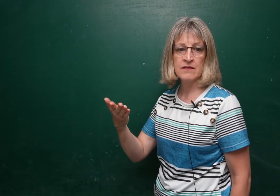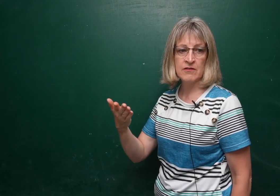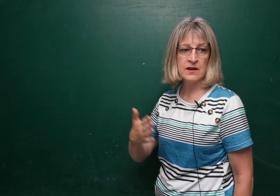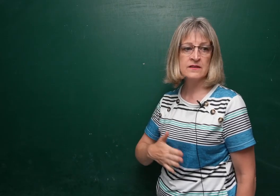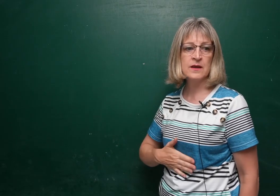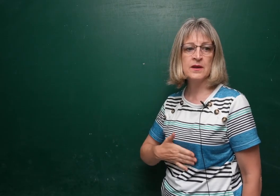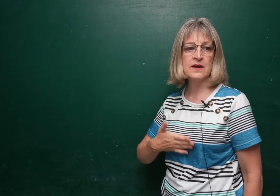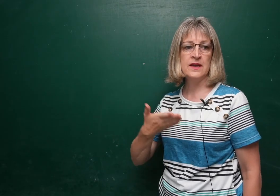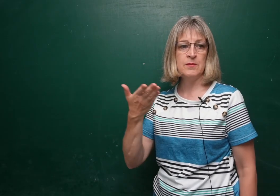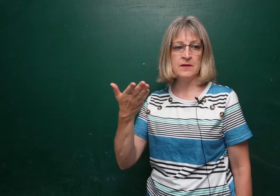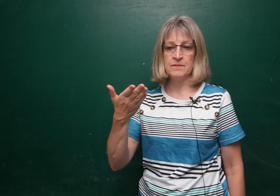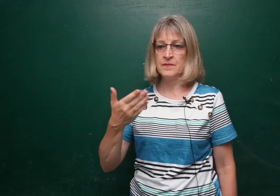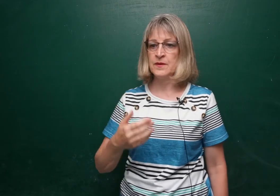Voilà, très bien. Aimer. Ok?